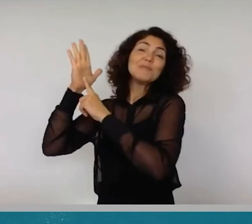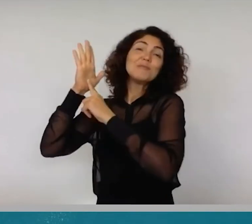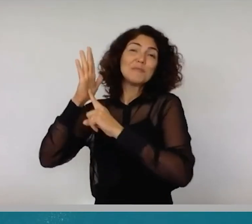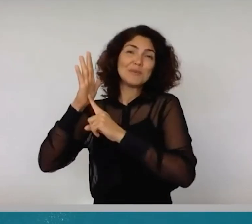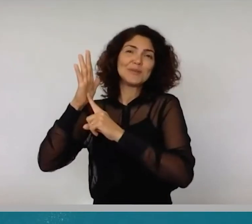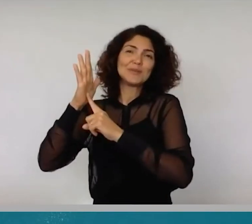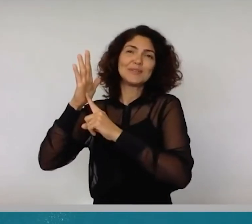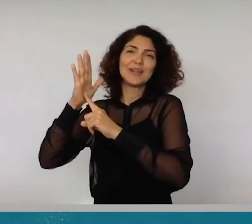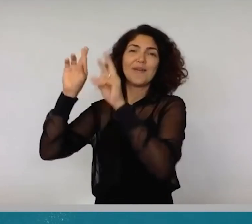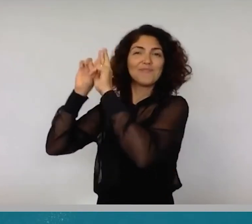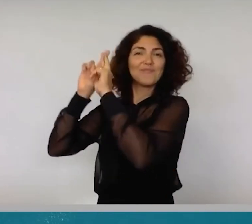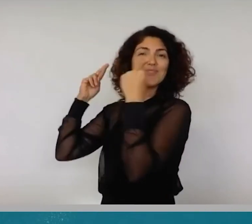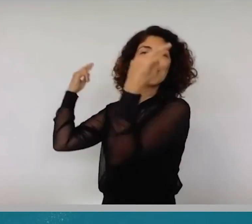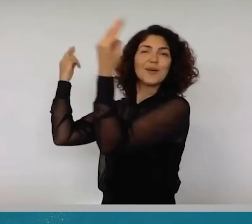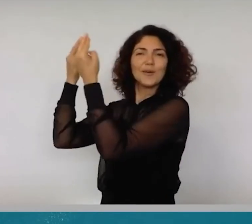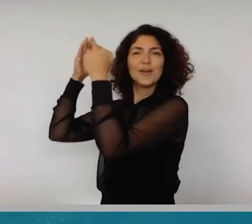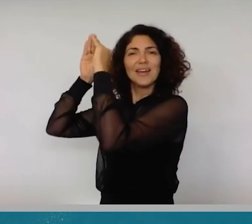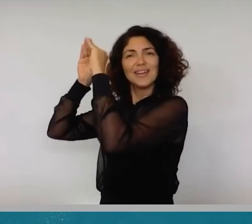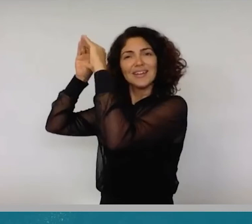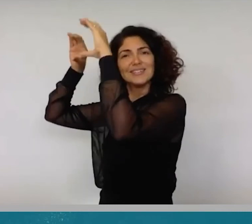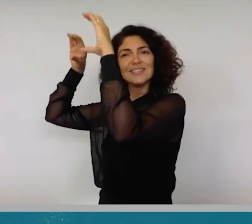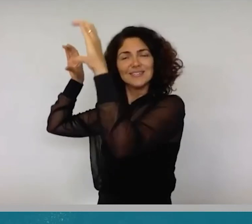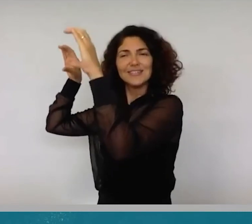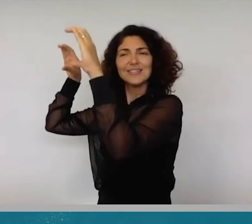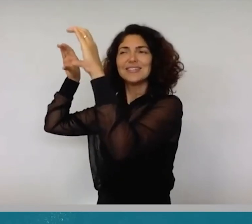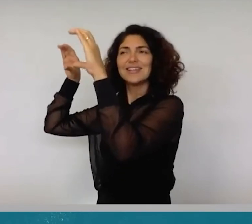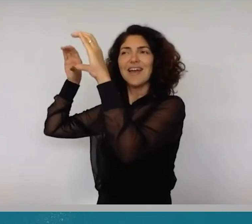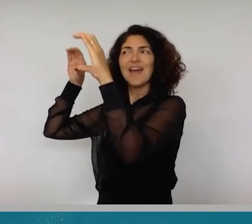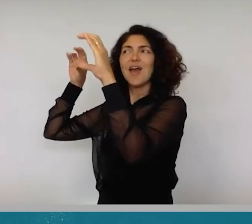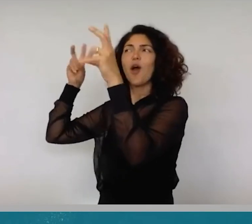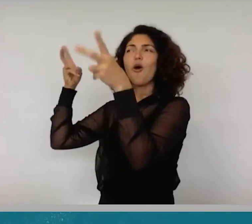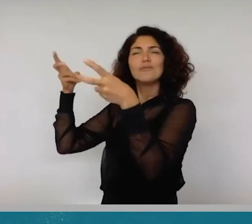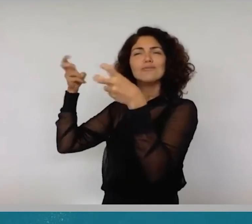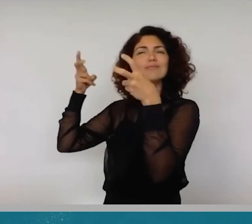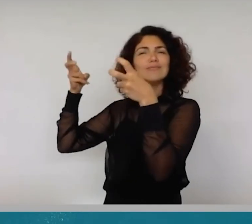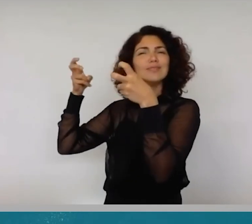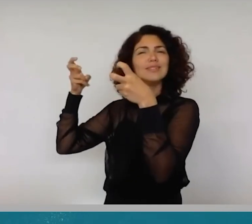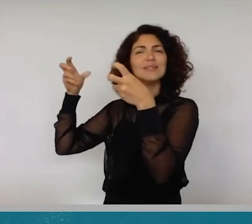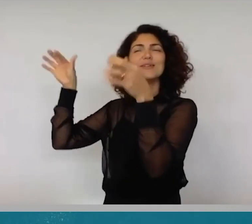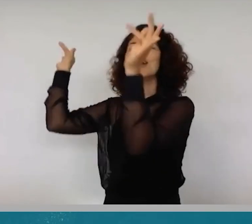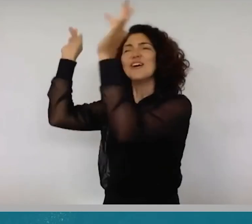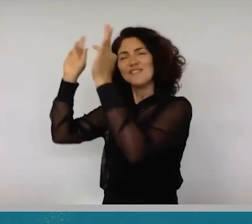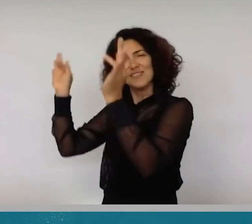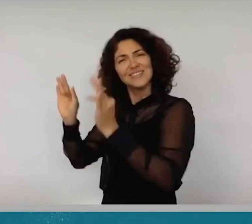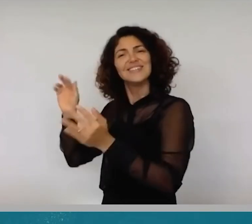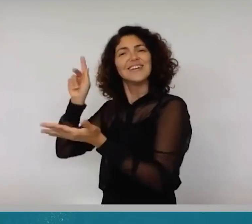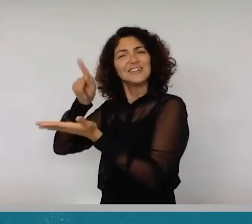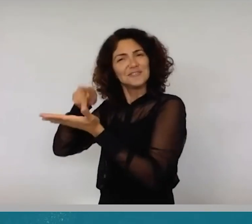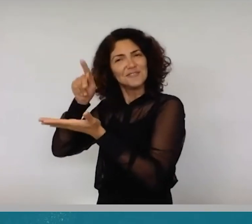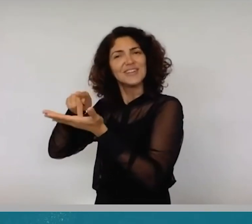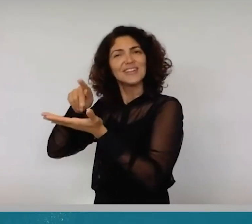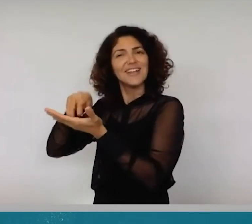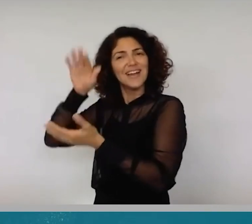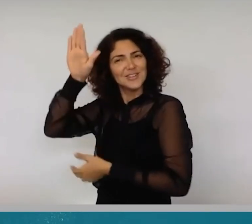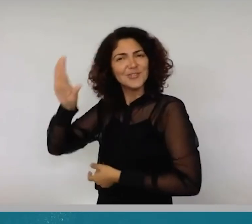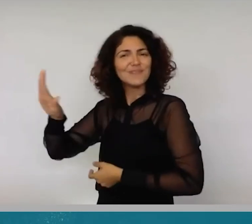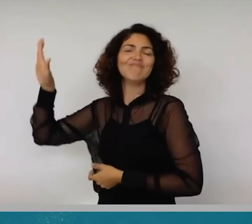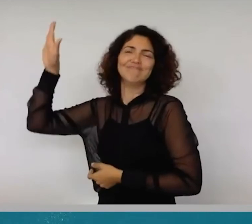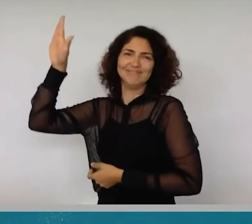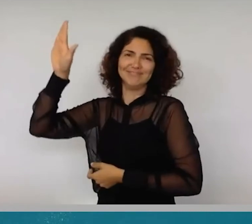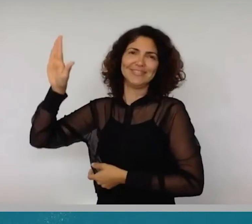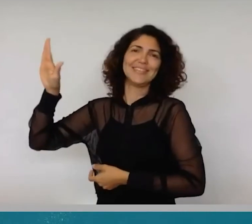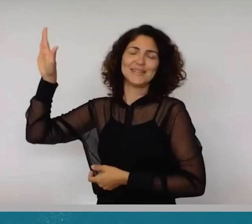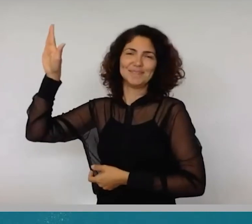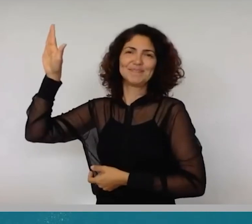Um dia nós vamos perceber que a verdadeira felicidade está em Deus. A